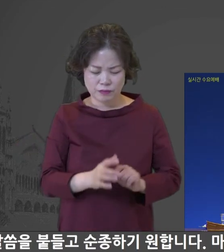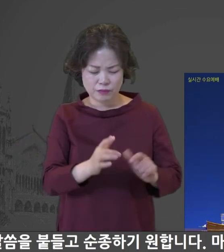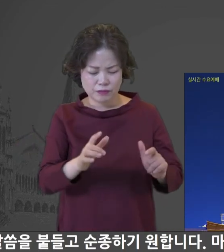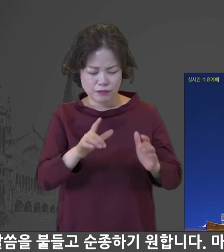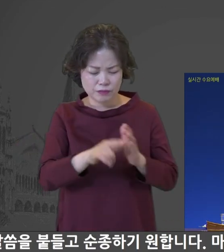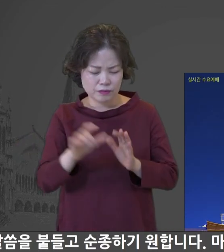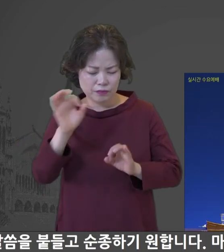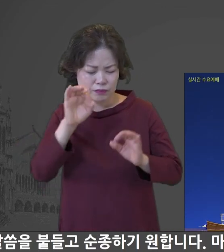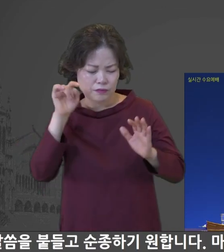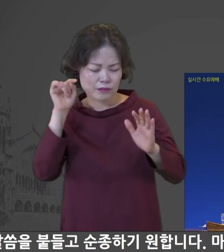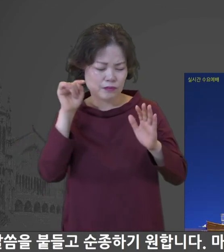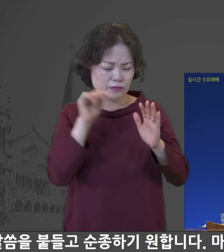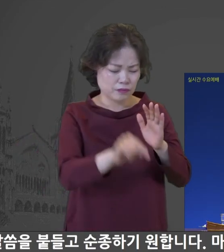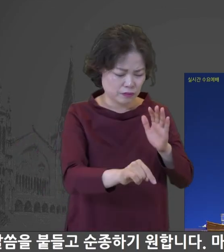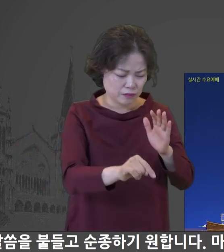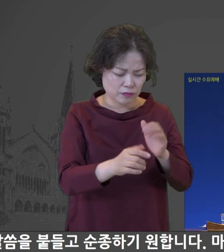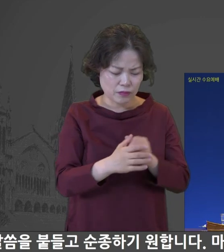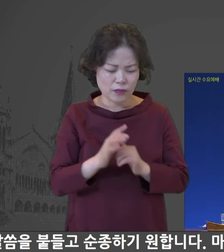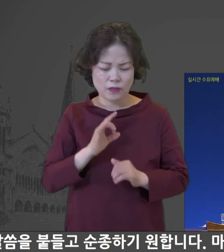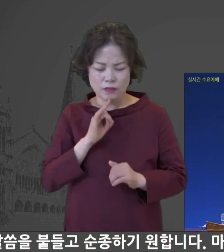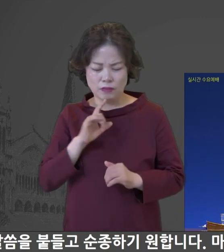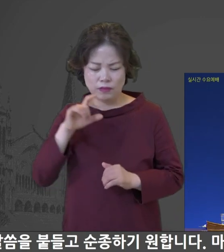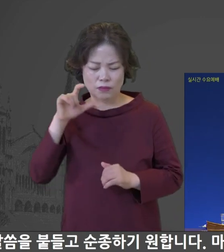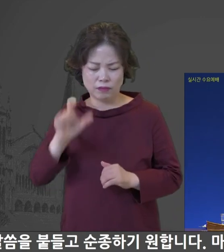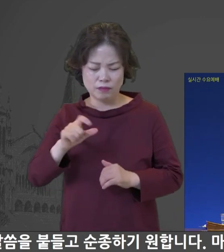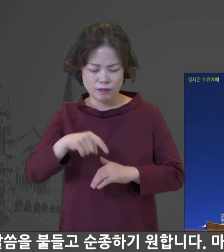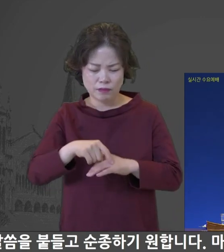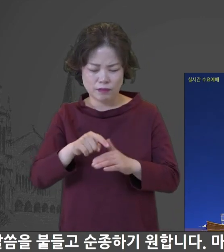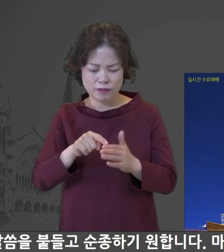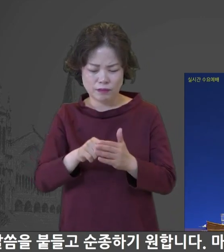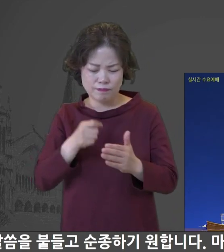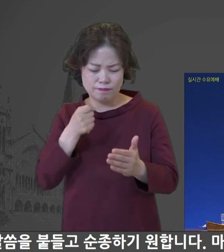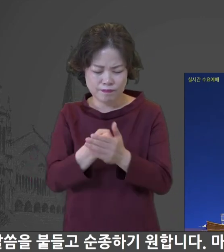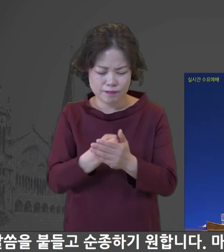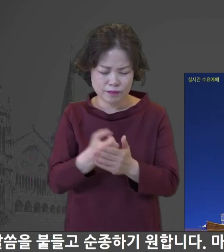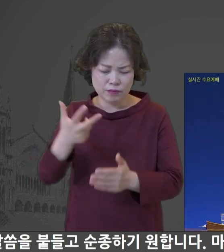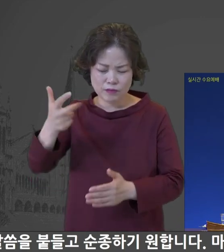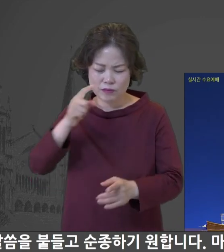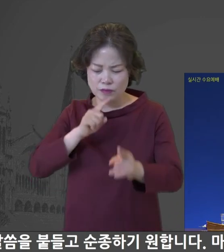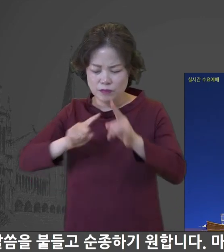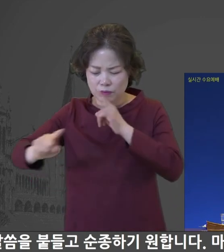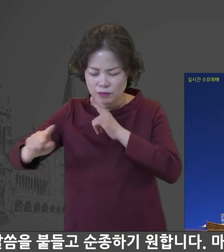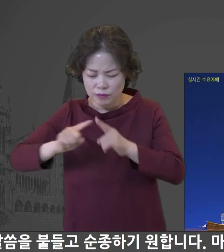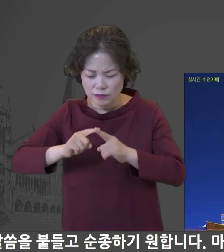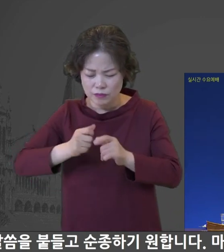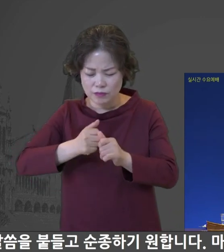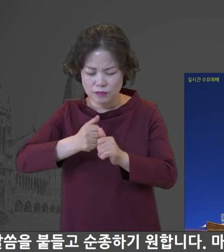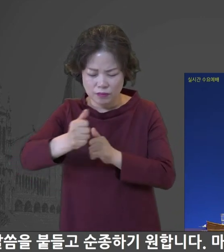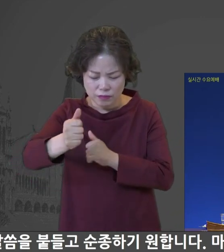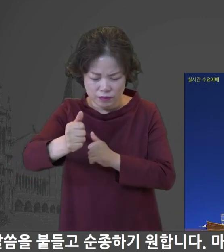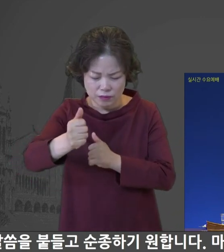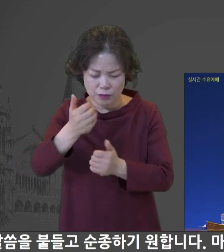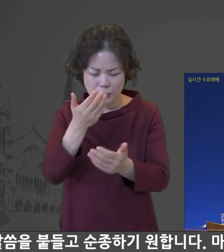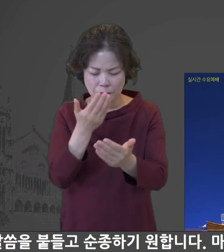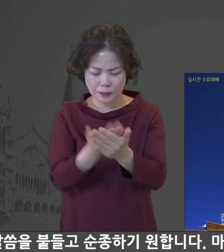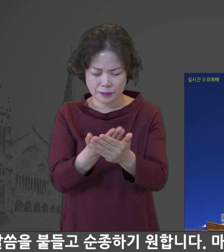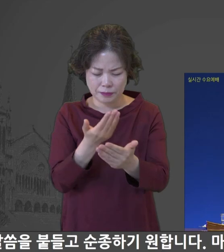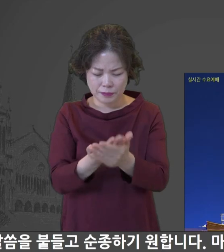시간 찾아가 주셔서 오직 강하고 담대하라는 이 주님의 말씀을 붙들고 승리할 수 있도록